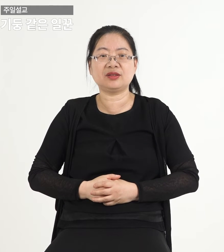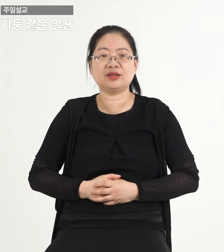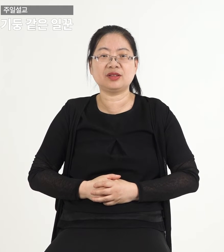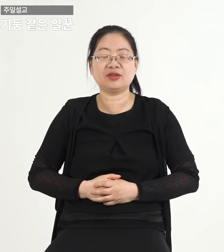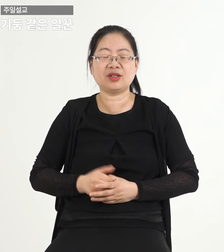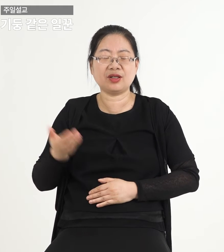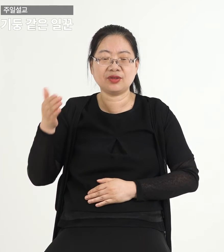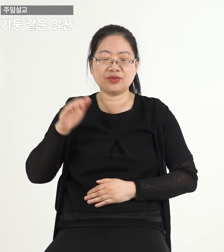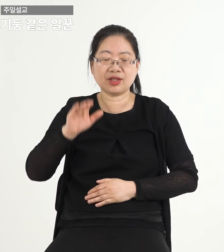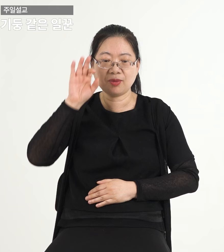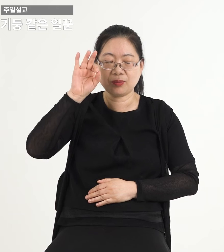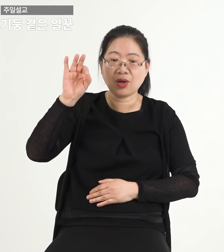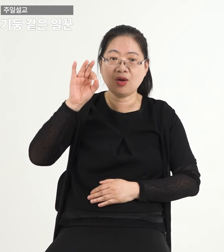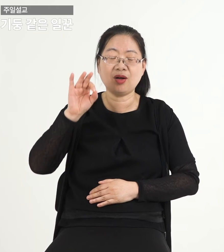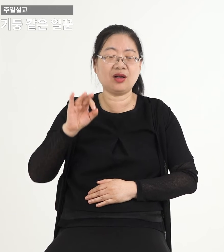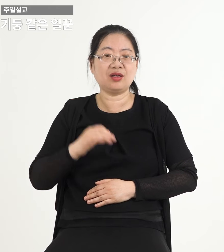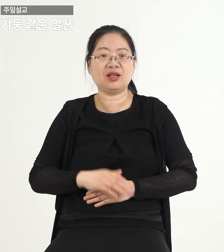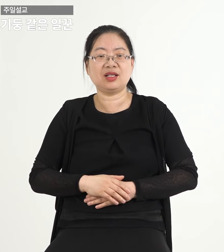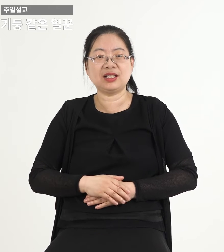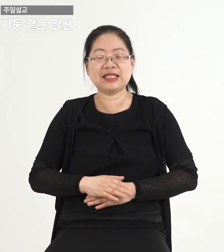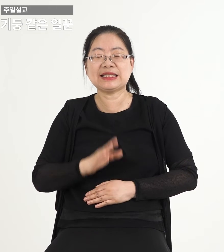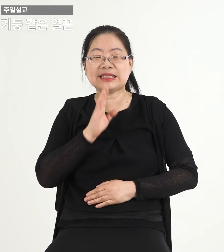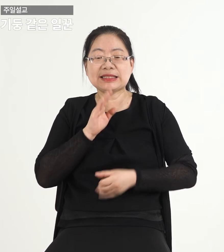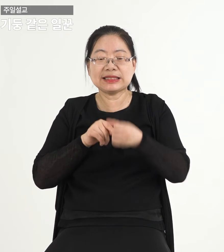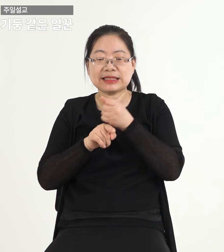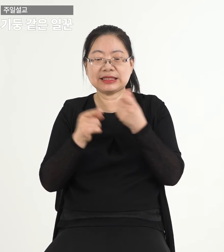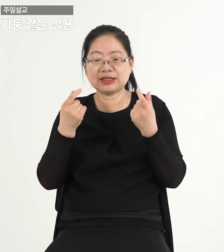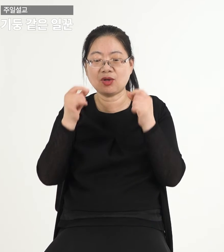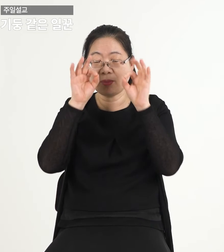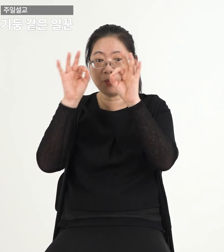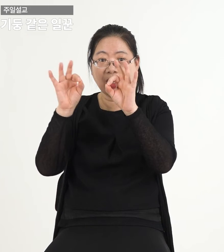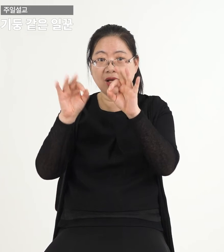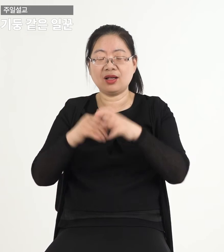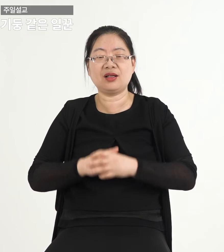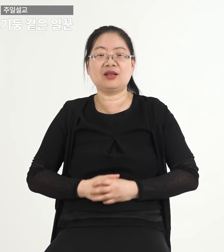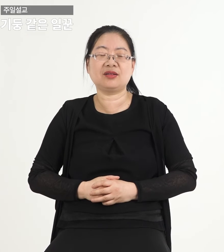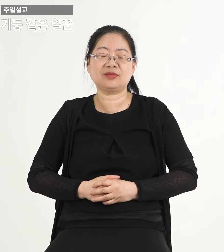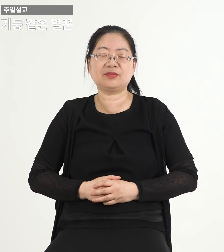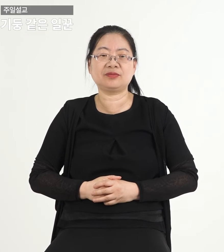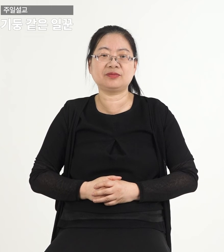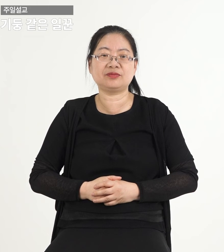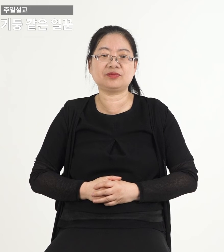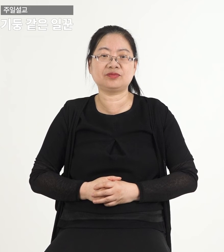그런데 보기에는 전부 진리처럼 보여요. 제가